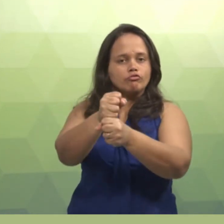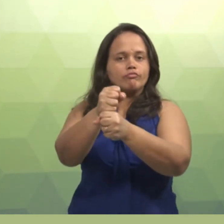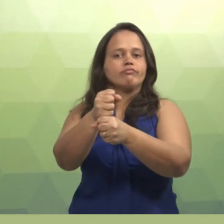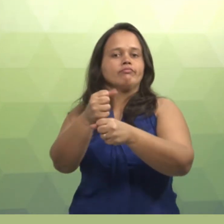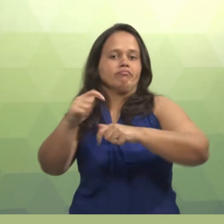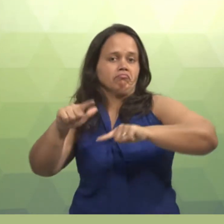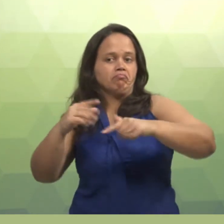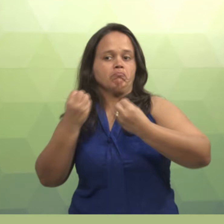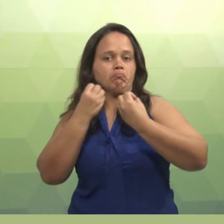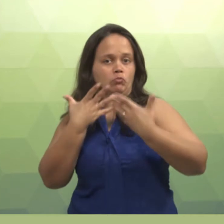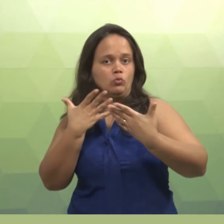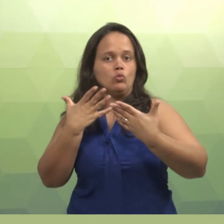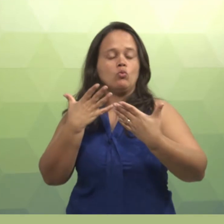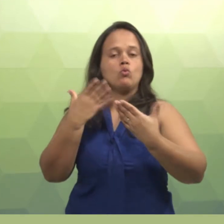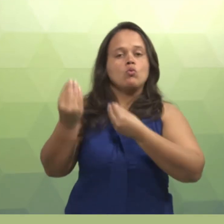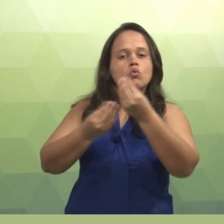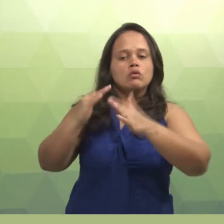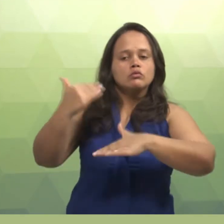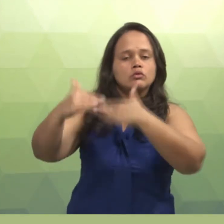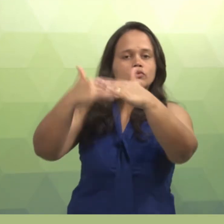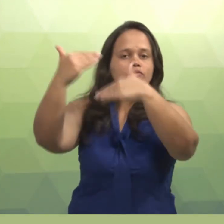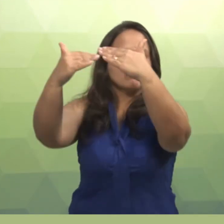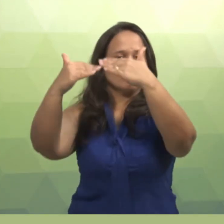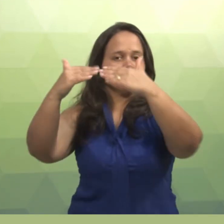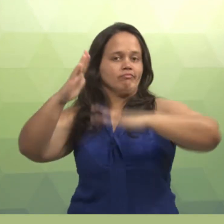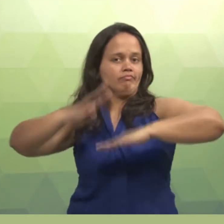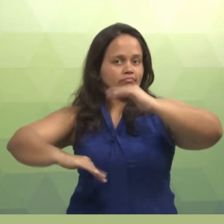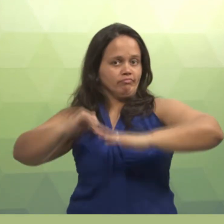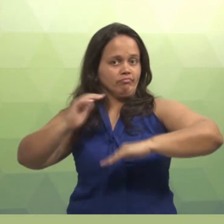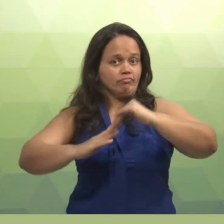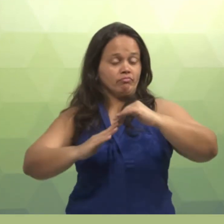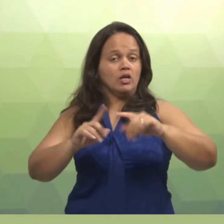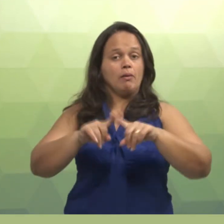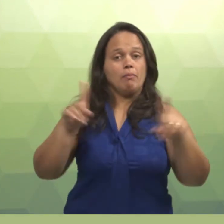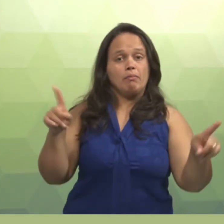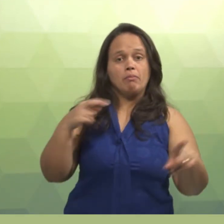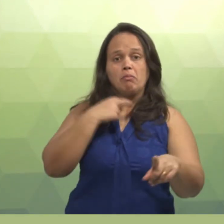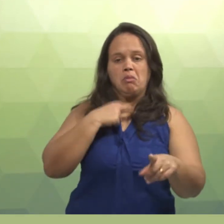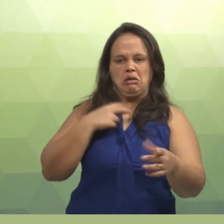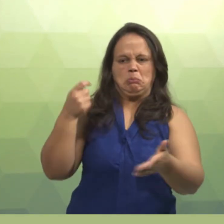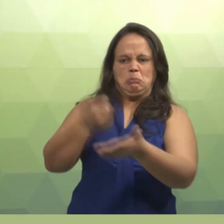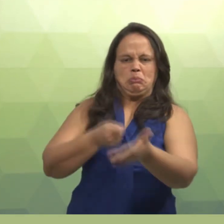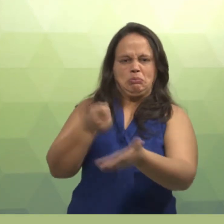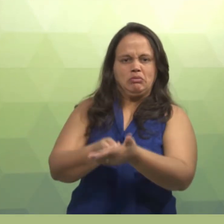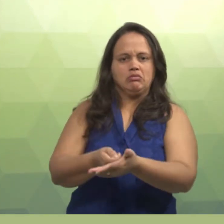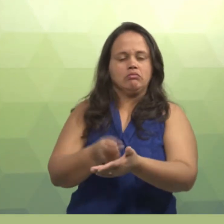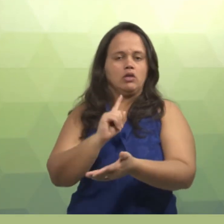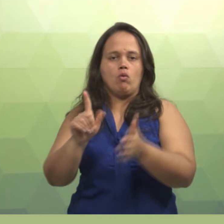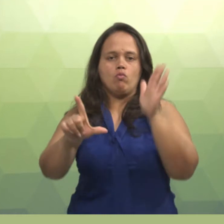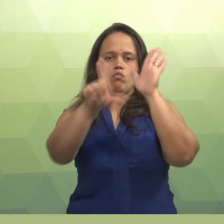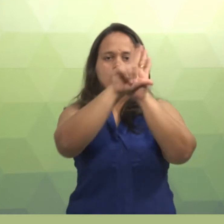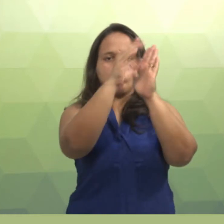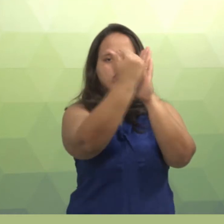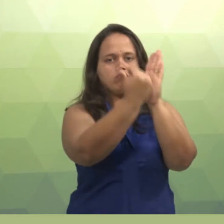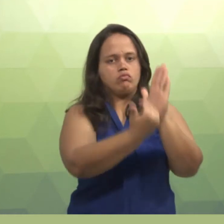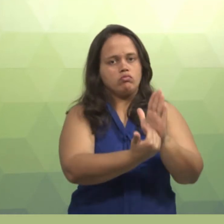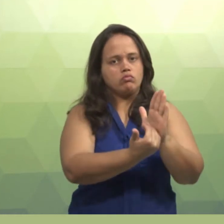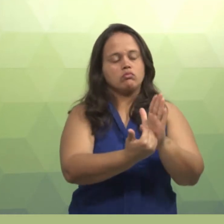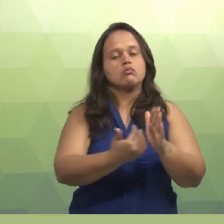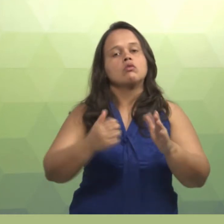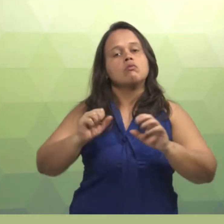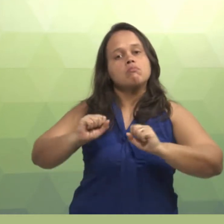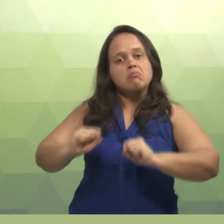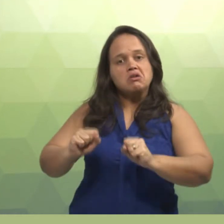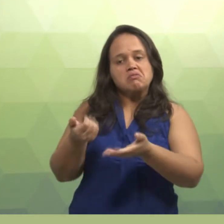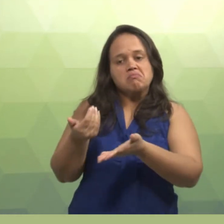por produtividade e desenvolvimento na carreira, porém não pode ser utilizado como forma de punição, conforme a legislação